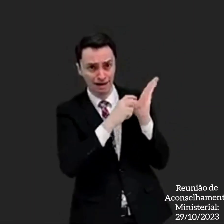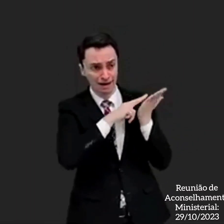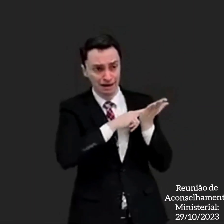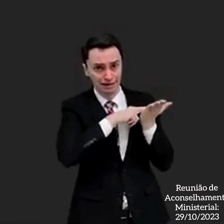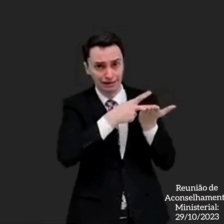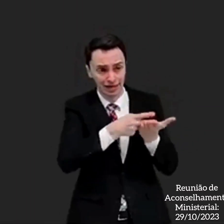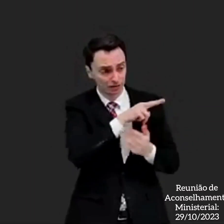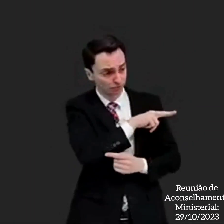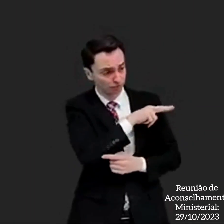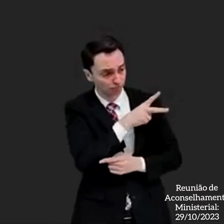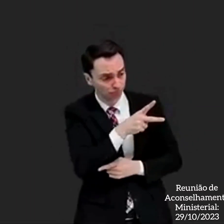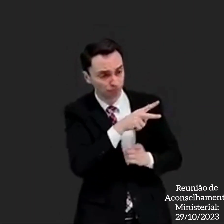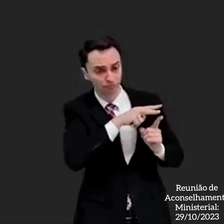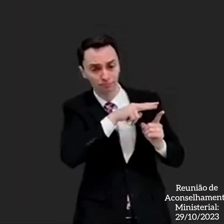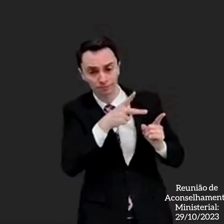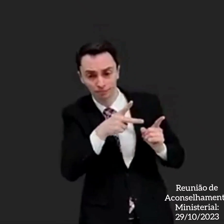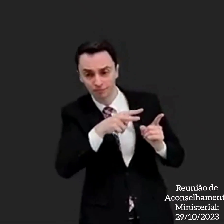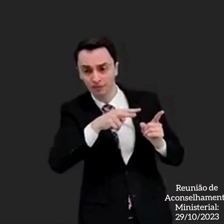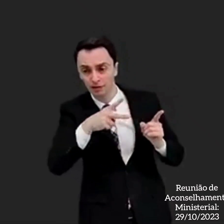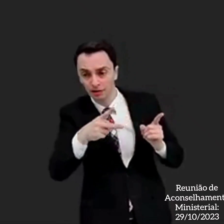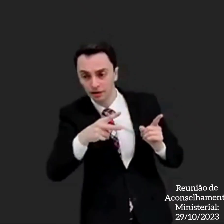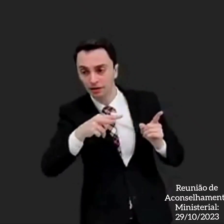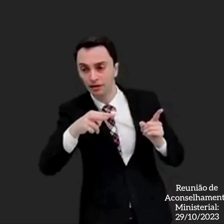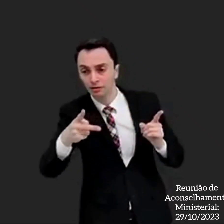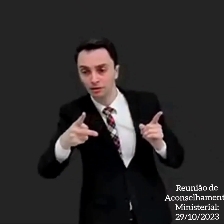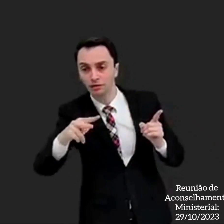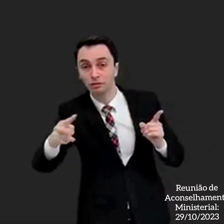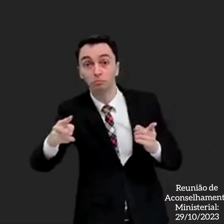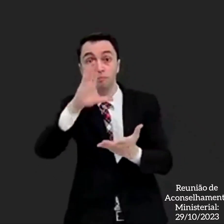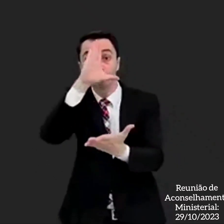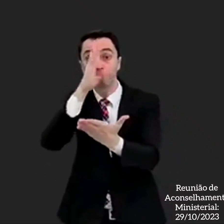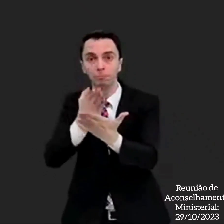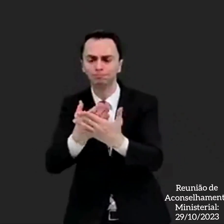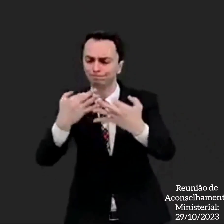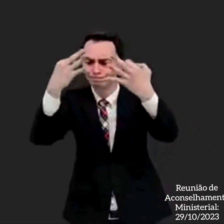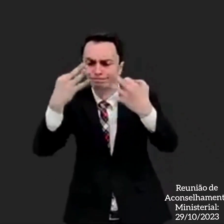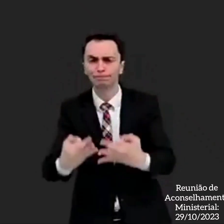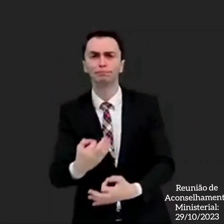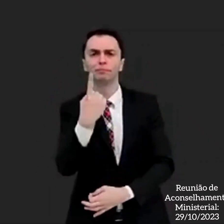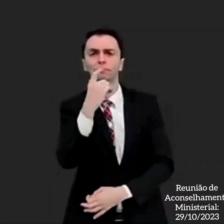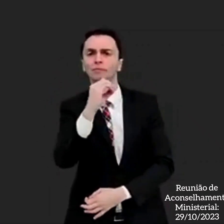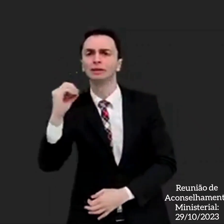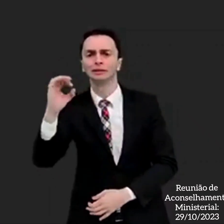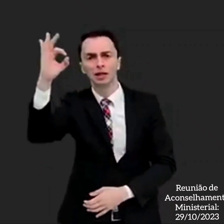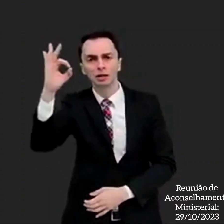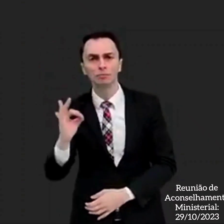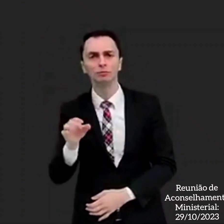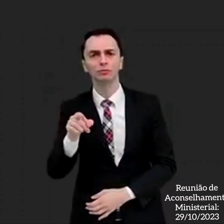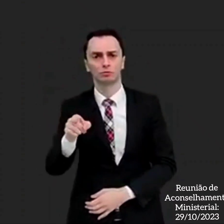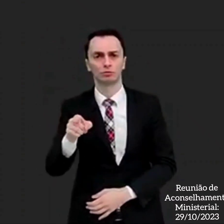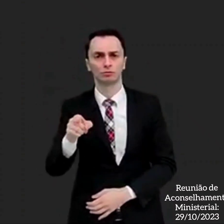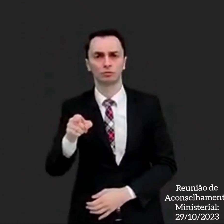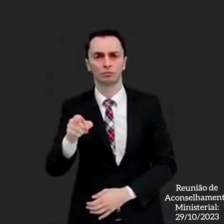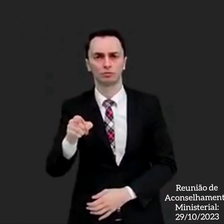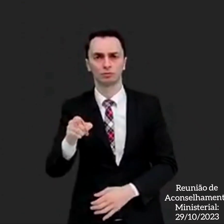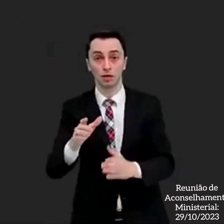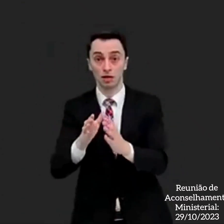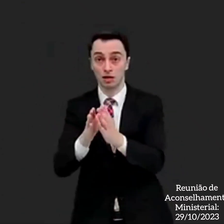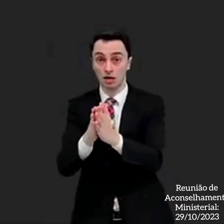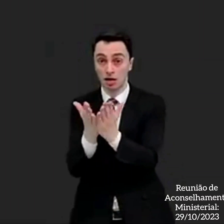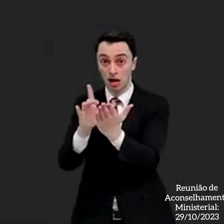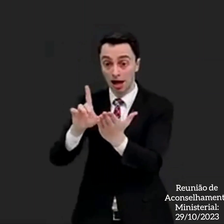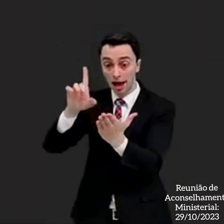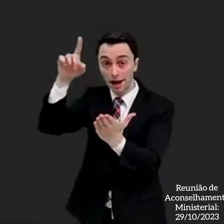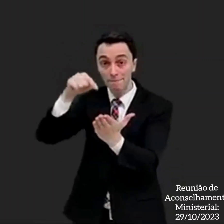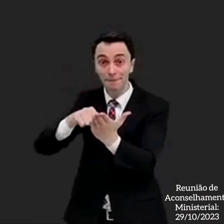absolutamente confiáveis. Assim, todo o conteúdo da Escritura Sagrada, conjunto de todos os